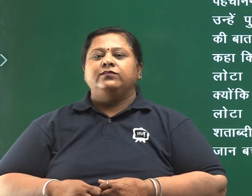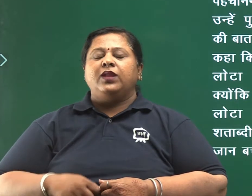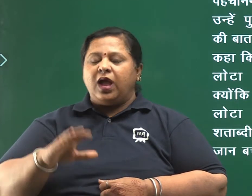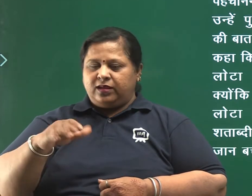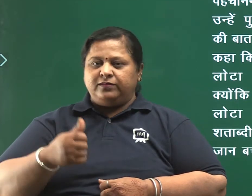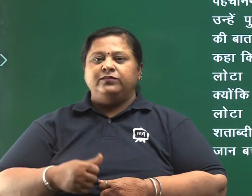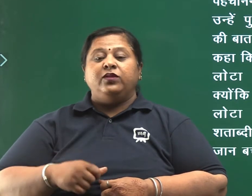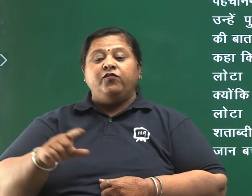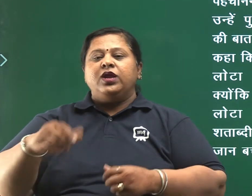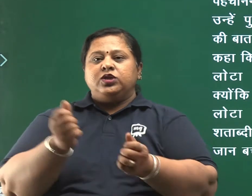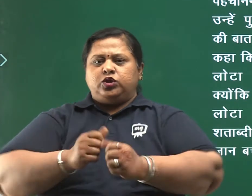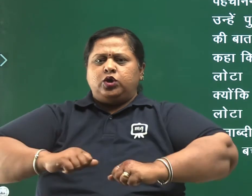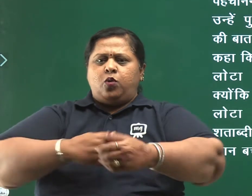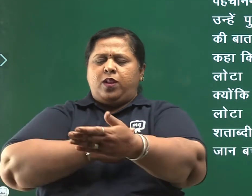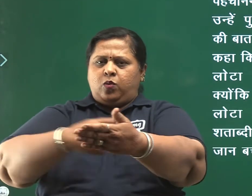वे झावमल को